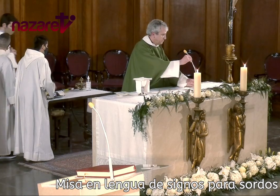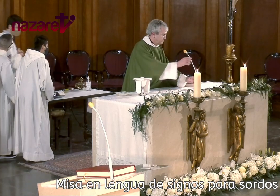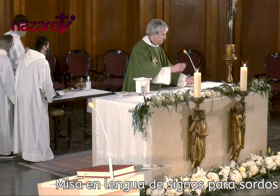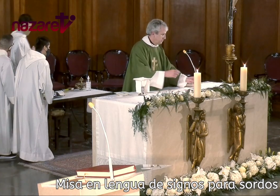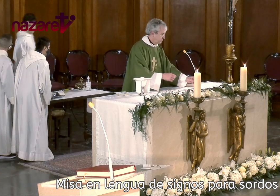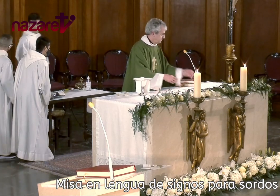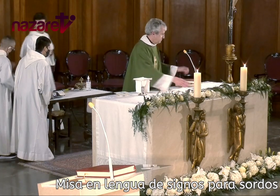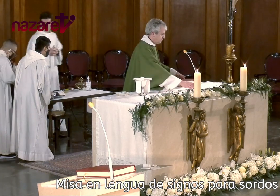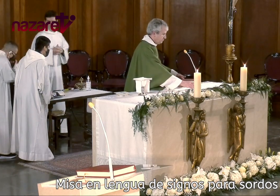y